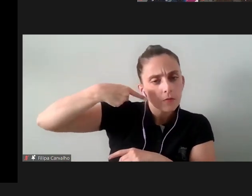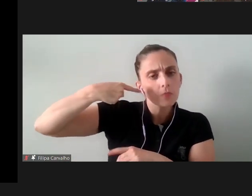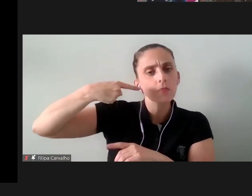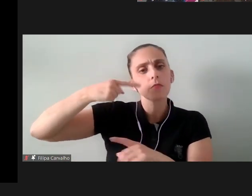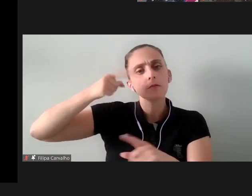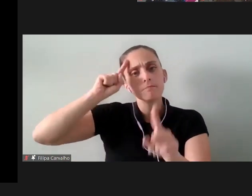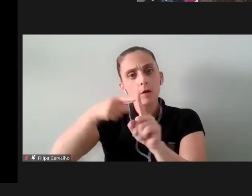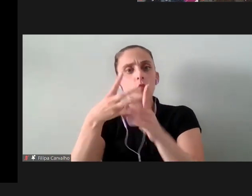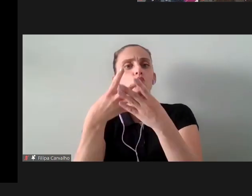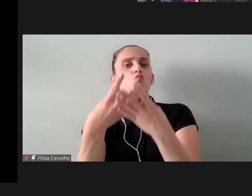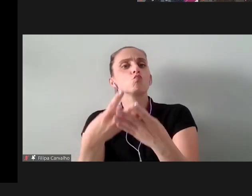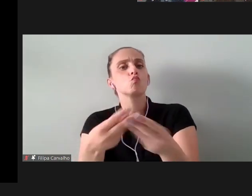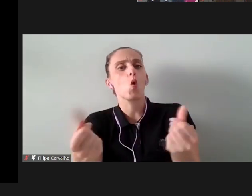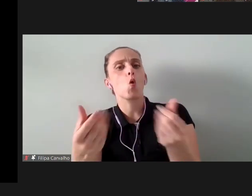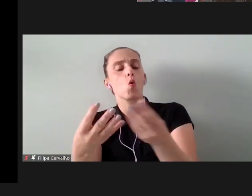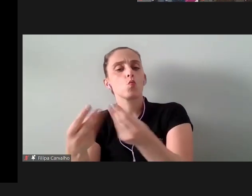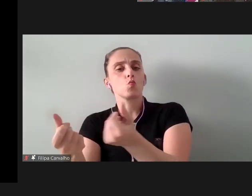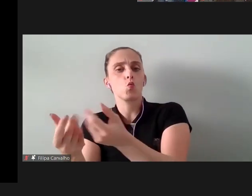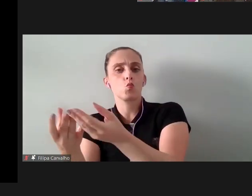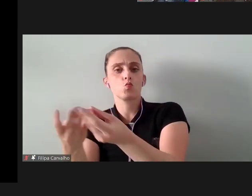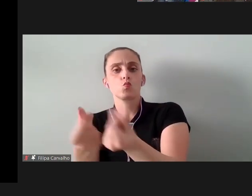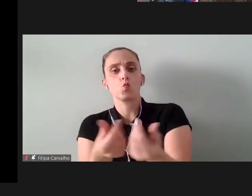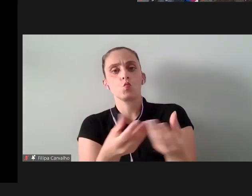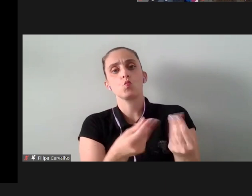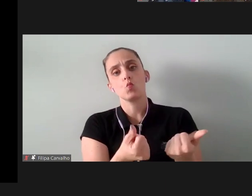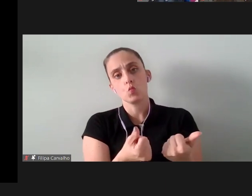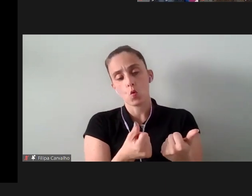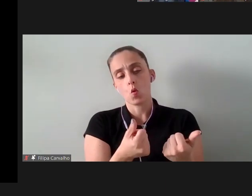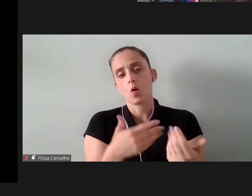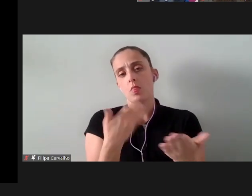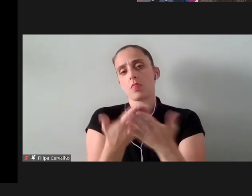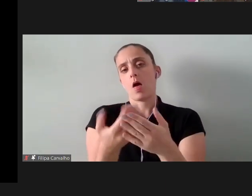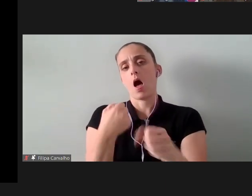para o fim que é de uma prestação de